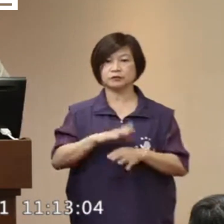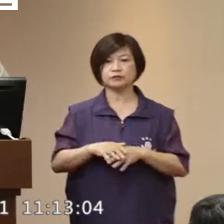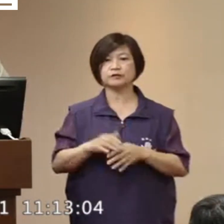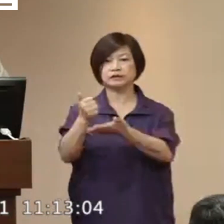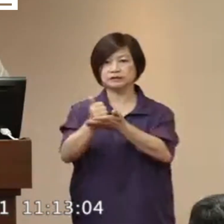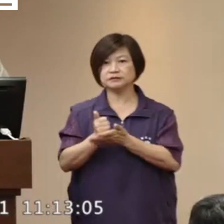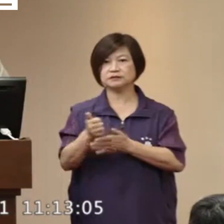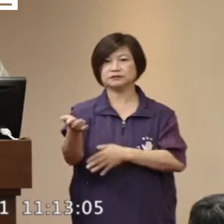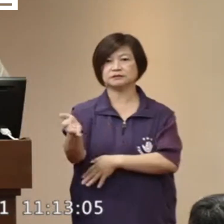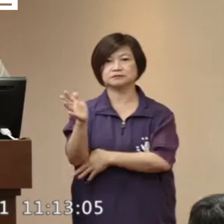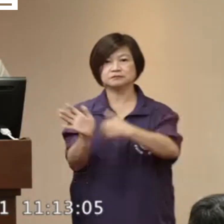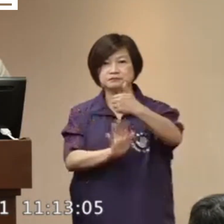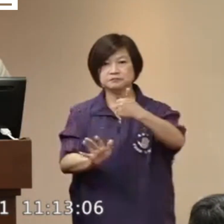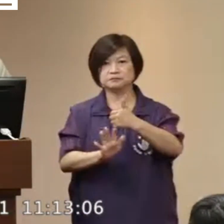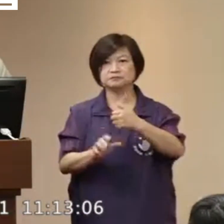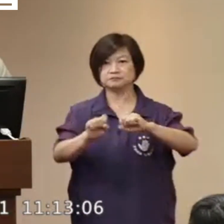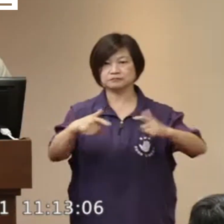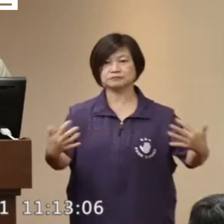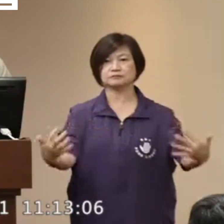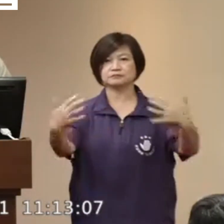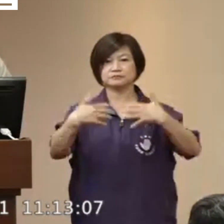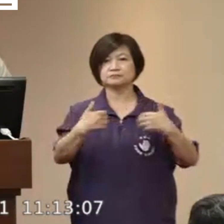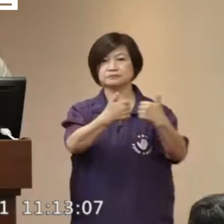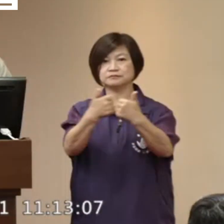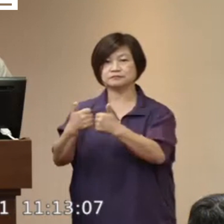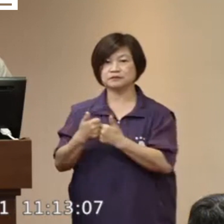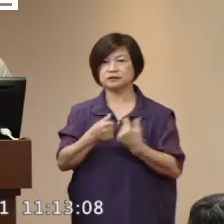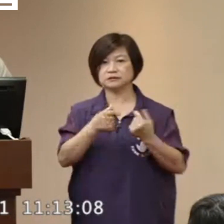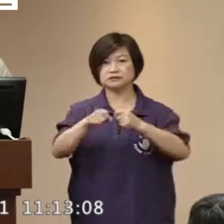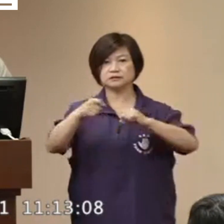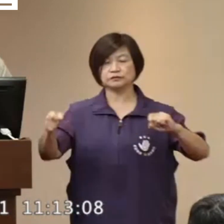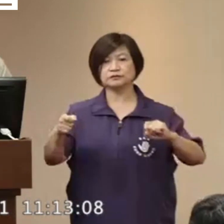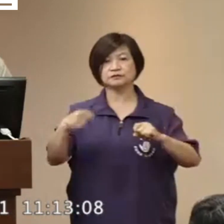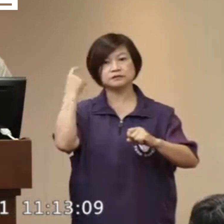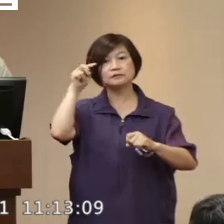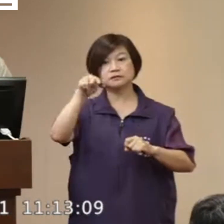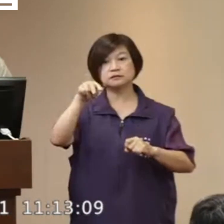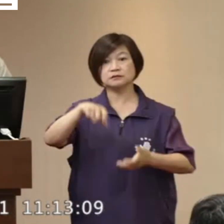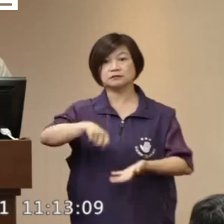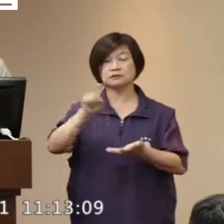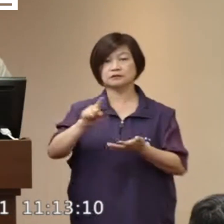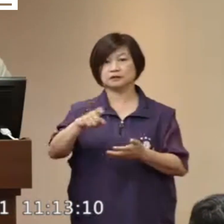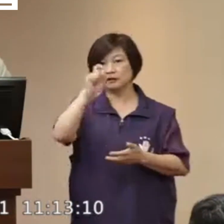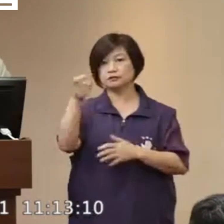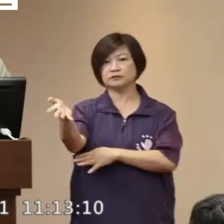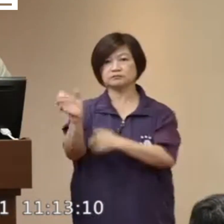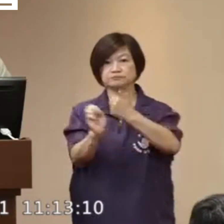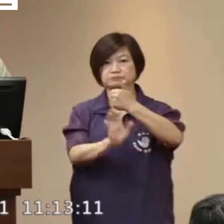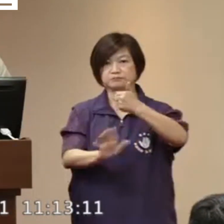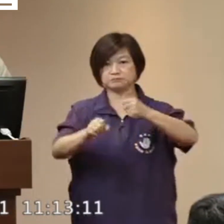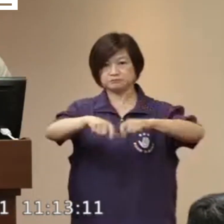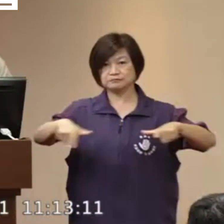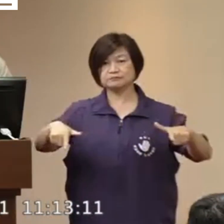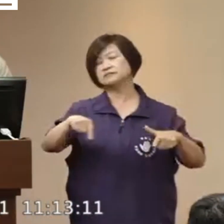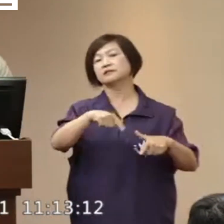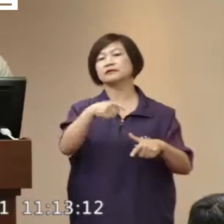部会，然后来一起讨论。其实我们现在结论性意见里面也是会要求各部会要有一